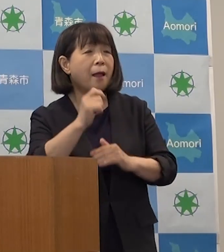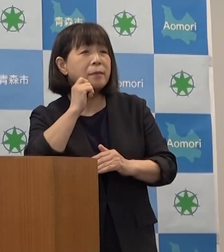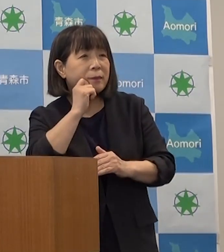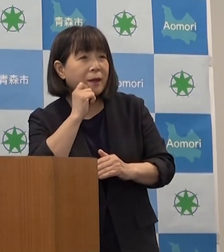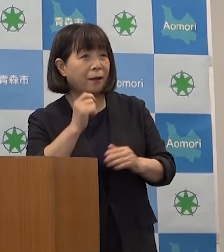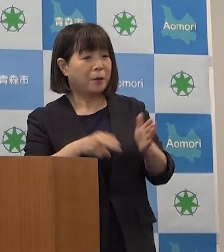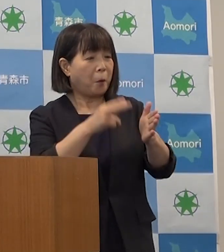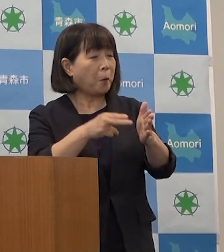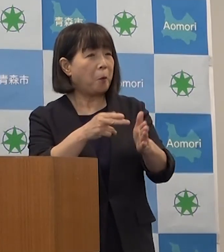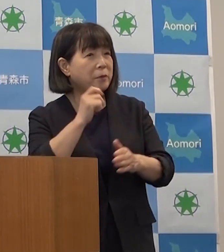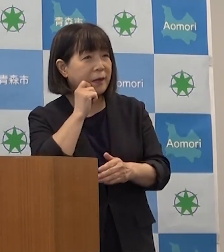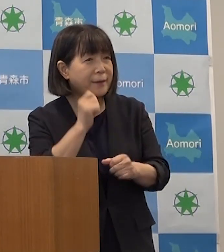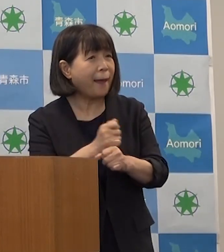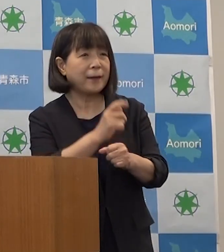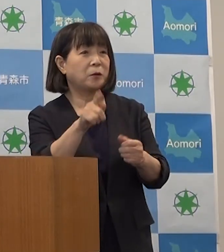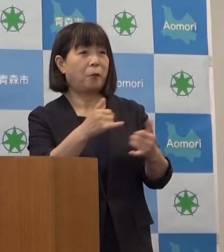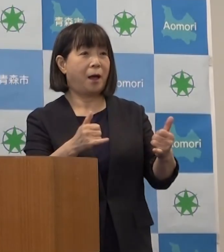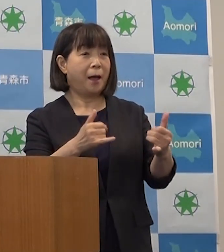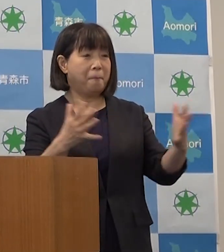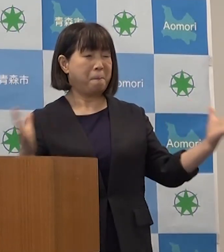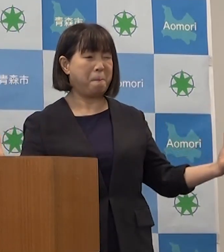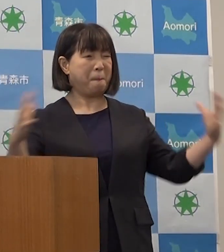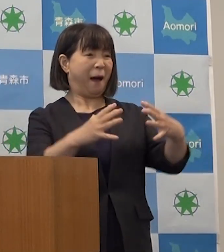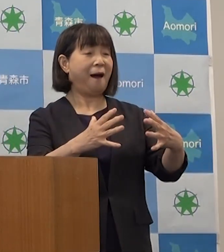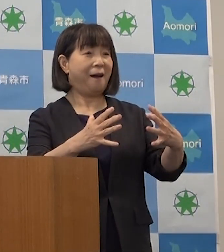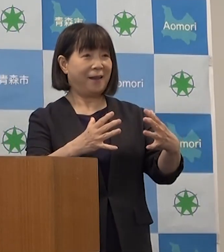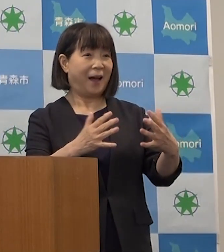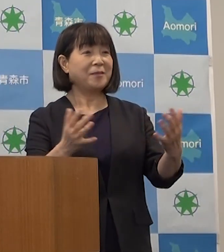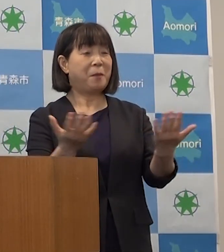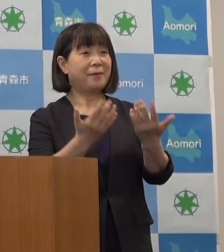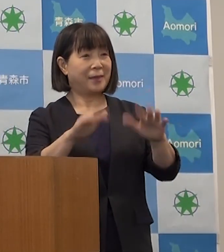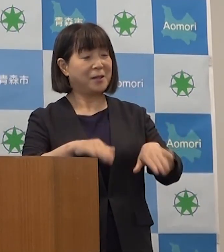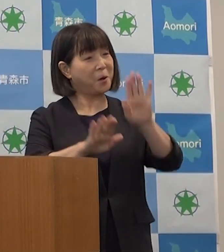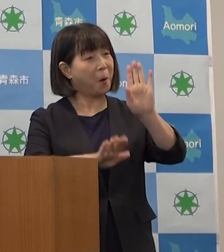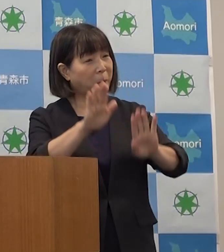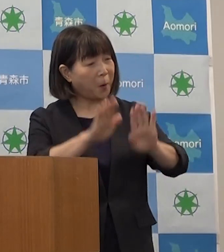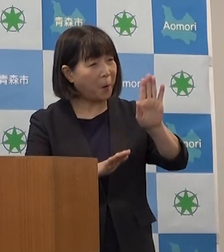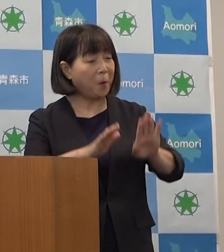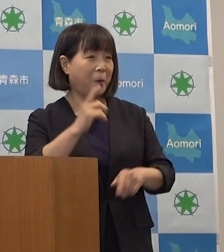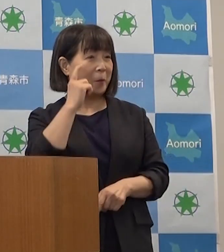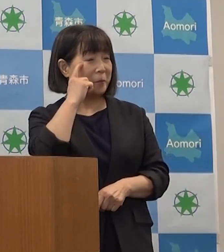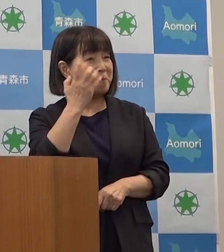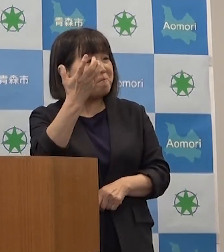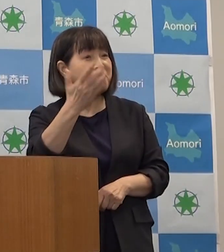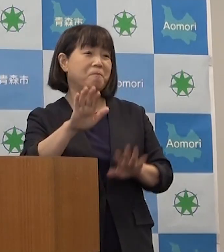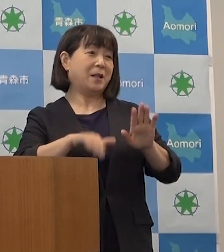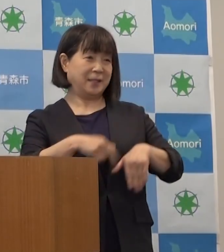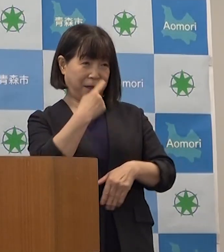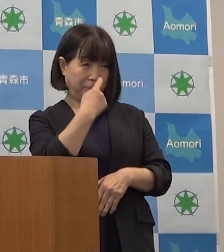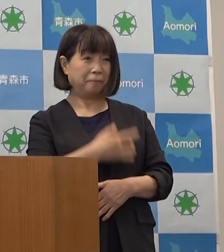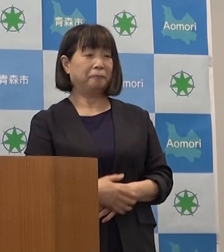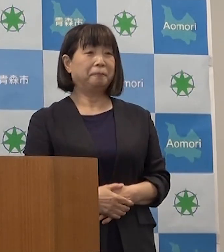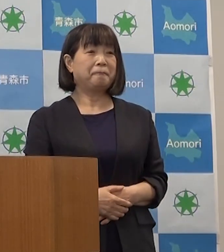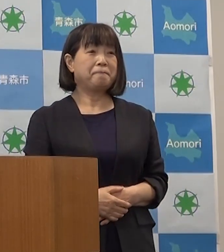もできなかった人たちが一気に青森に集まってくれたんだなというふうに思いました。